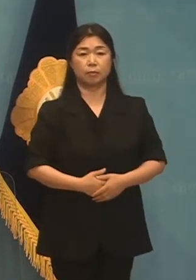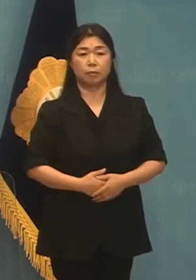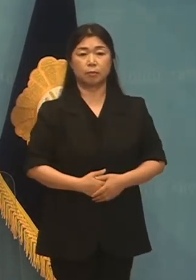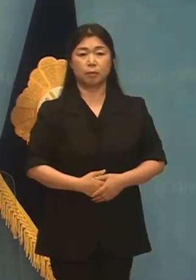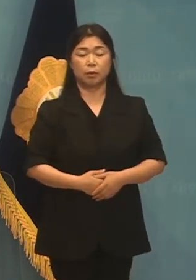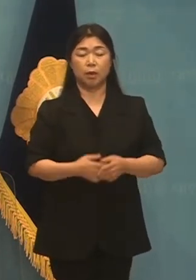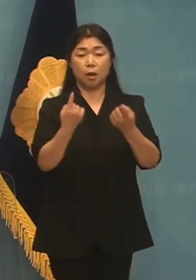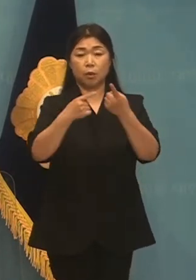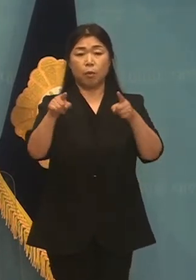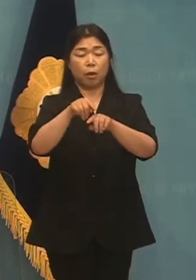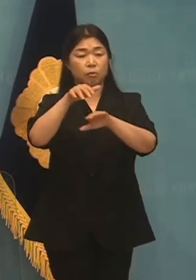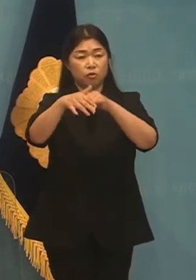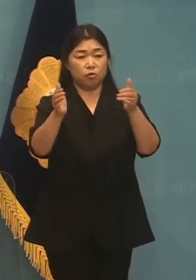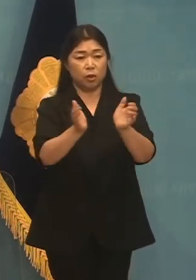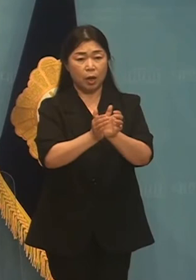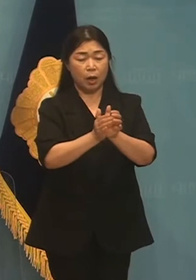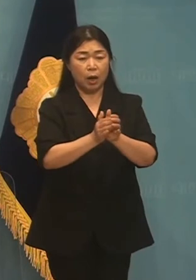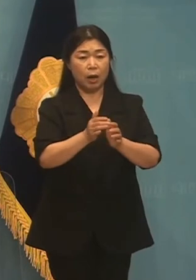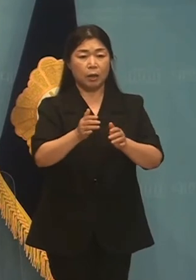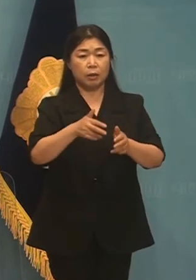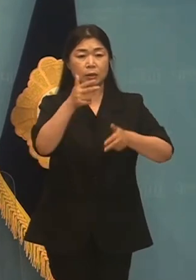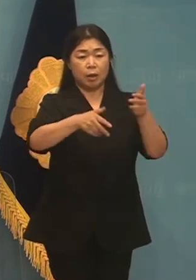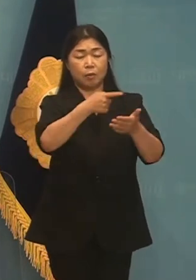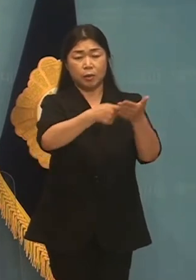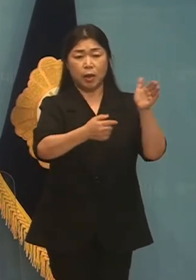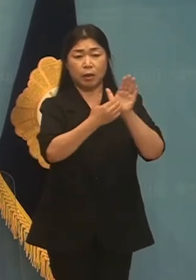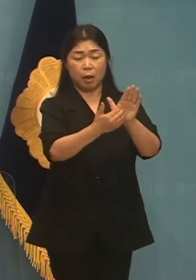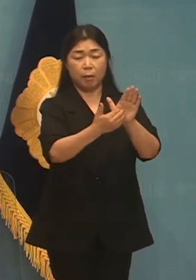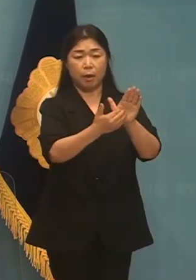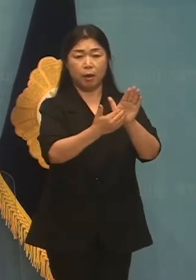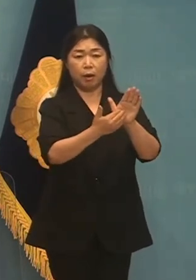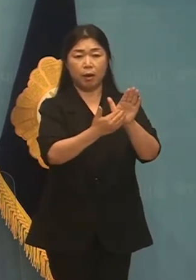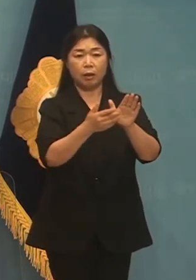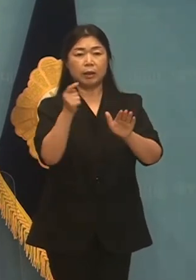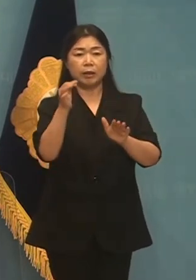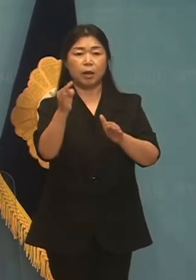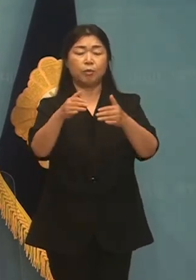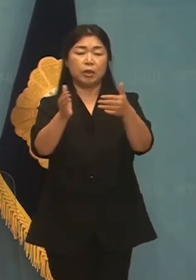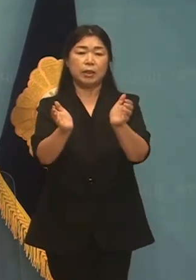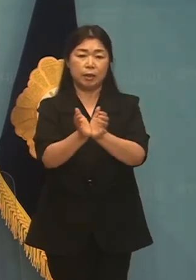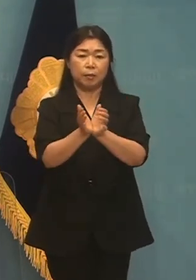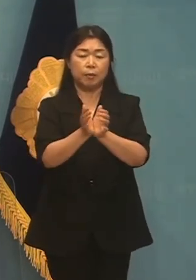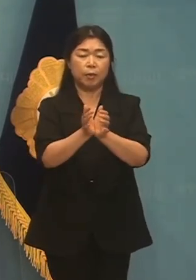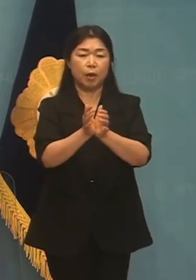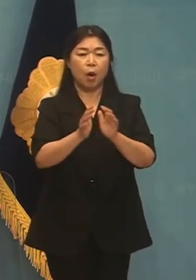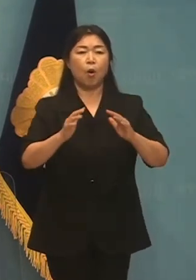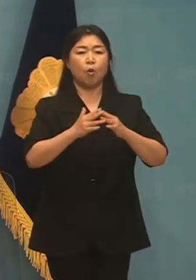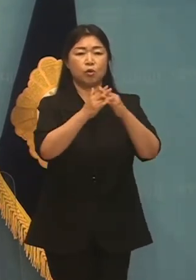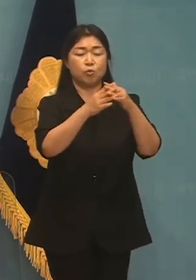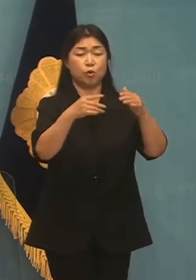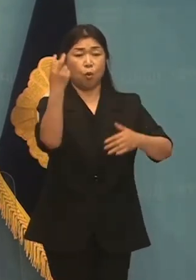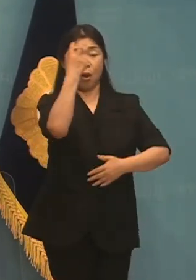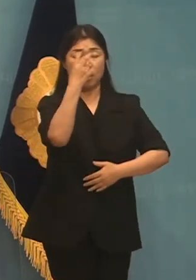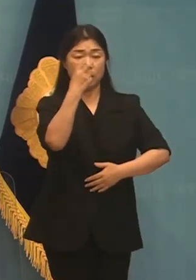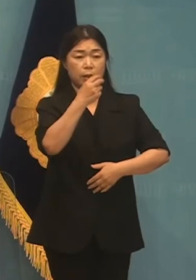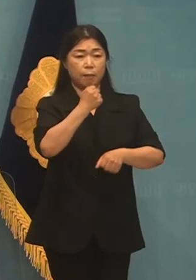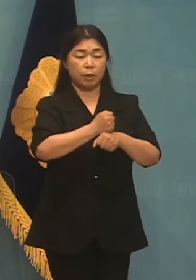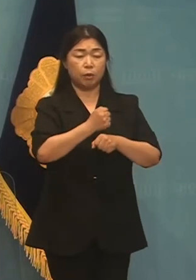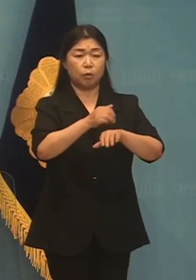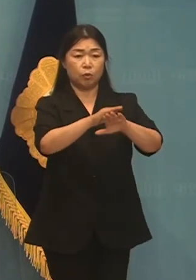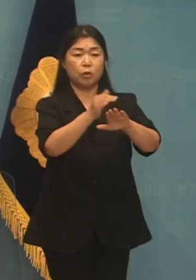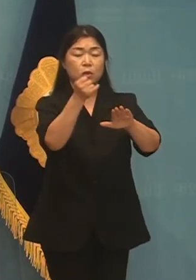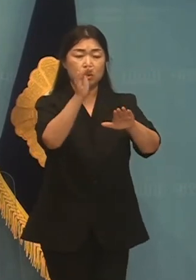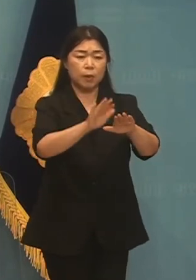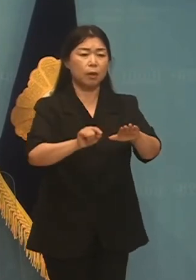더불어민주당 산재예방TF와 정부는 건축물 관리법을 제정했음에도 불구하고 만연하게